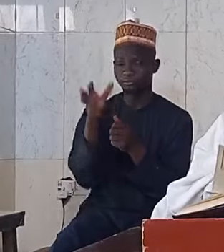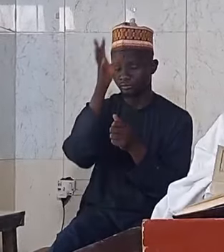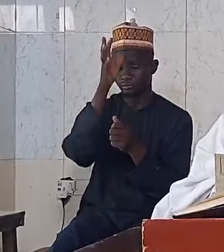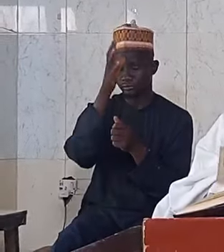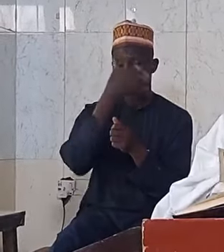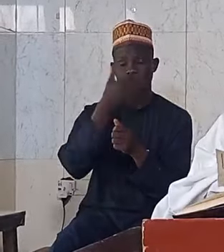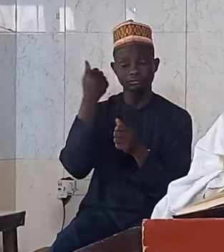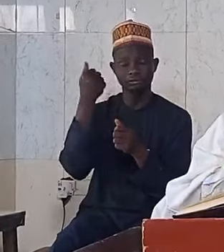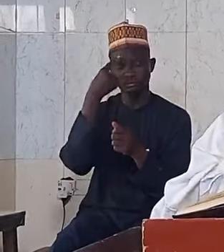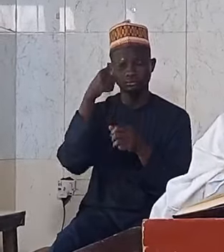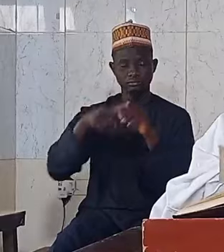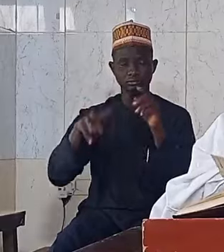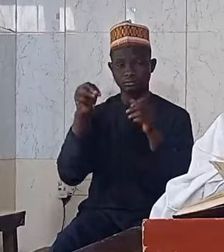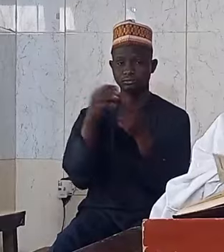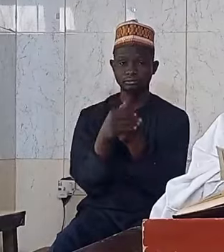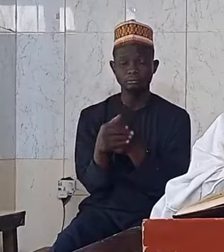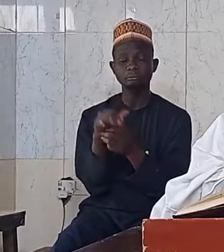الفاضلي أبوه